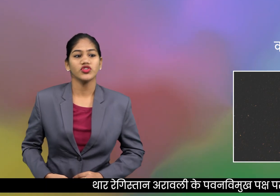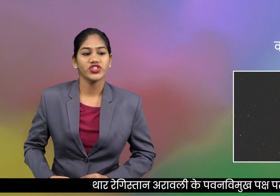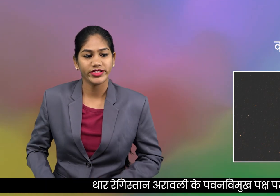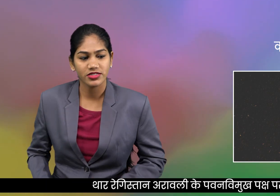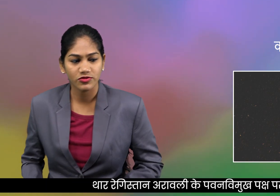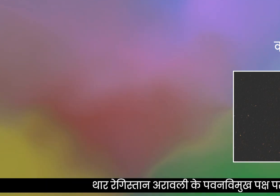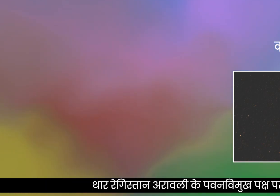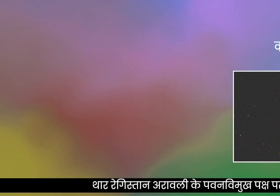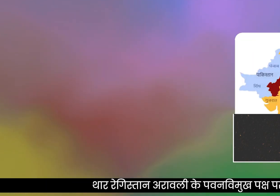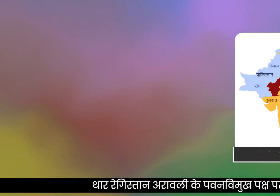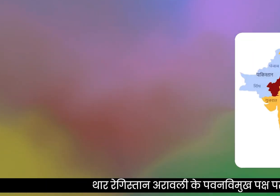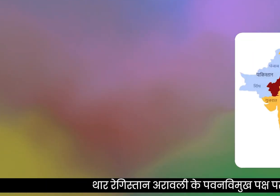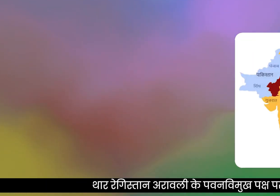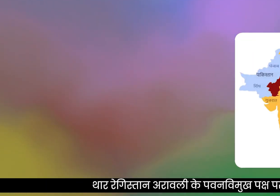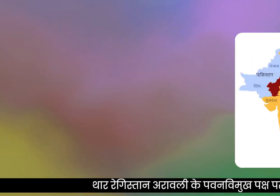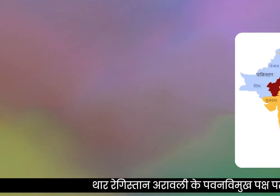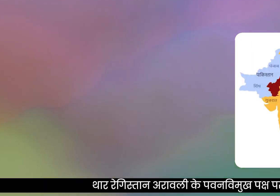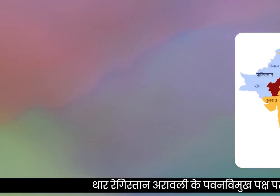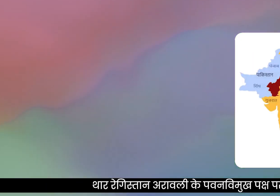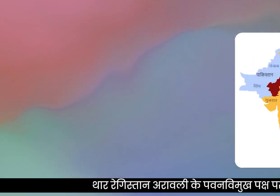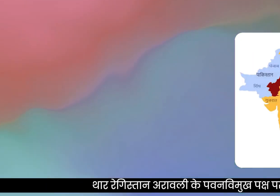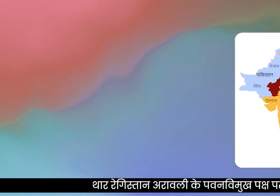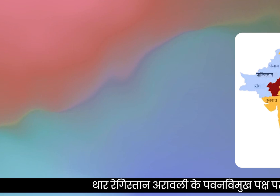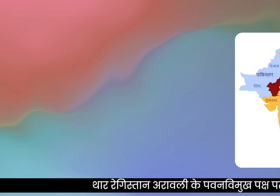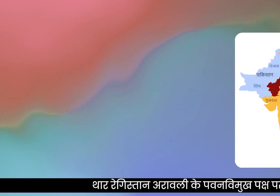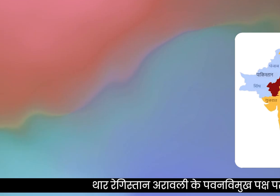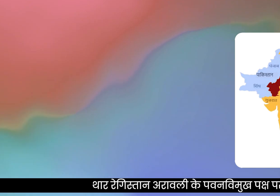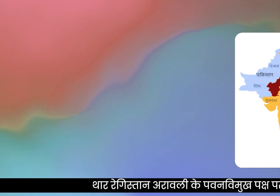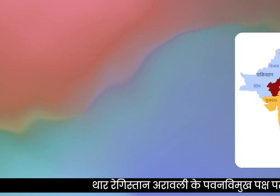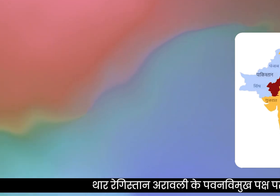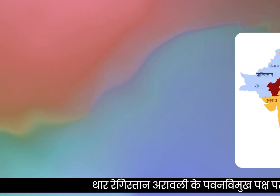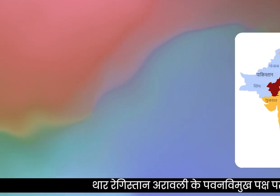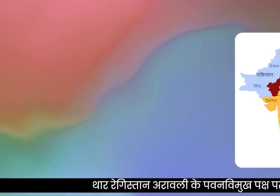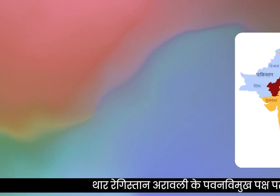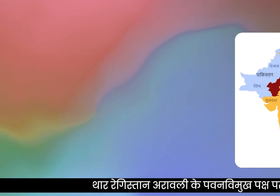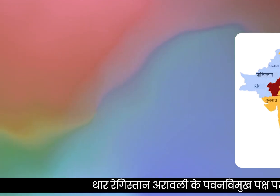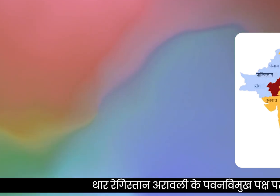थार रेगिस्तान अरावली के पवन विभुक पक्ष पर स्थित है